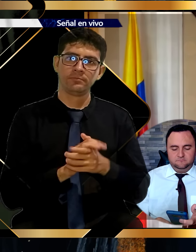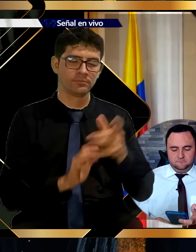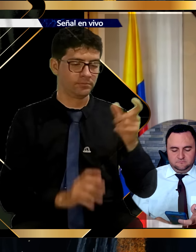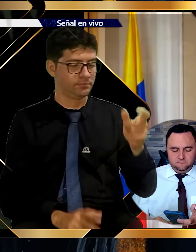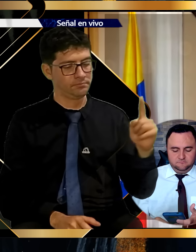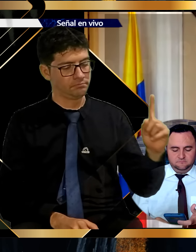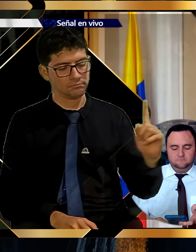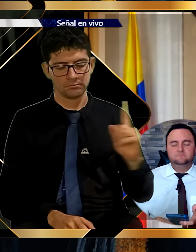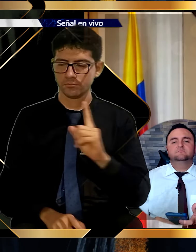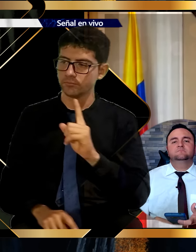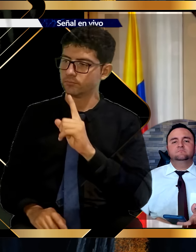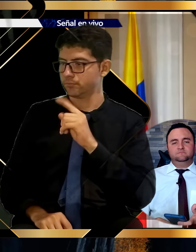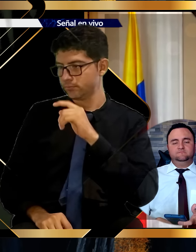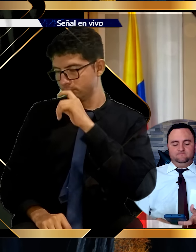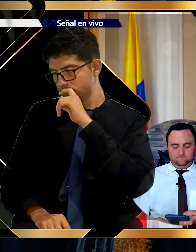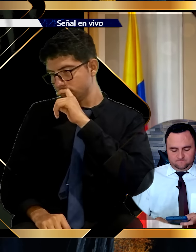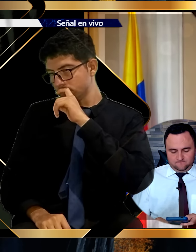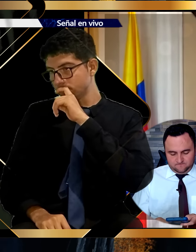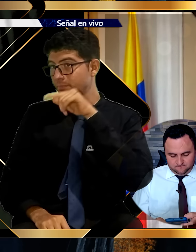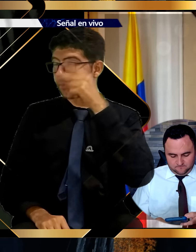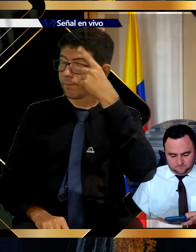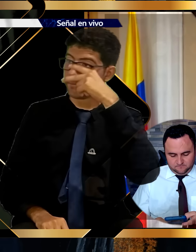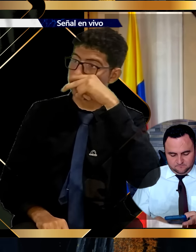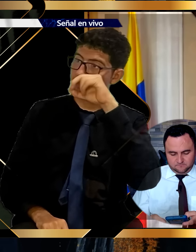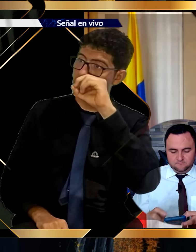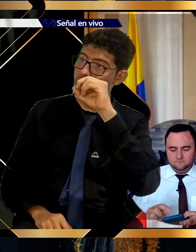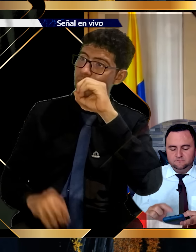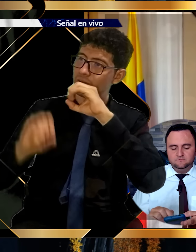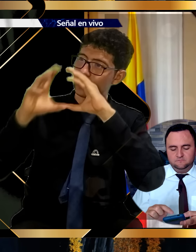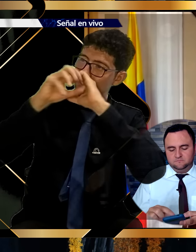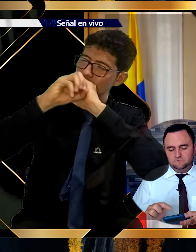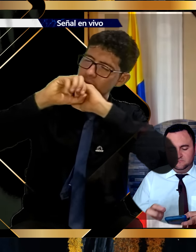niño. Este se levanta de noche dando gritos.